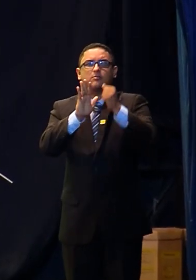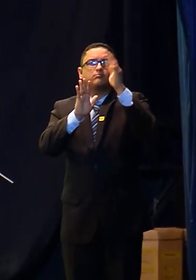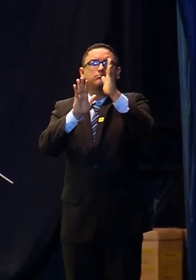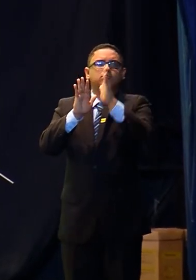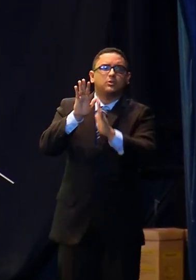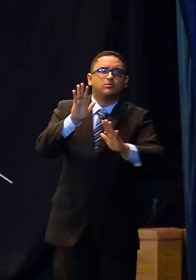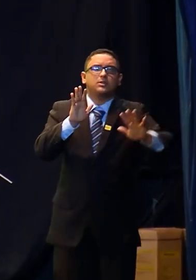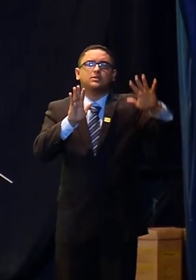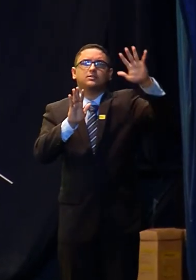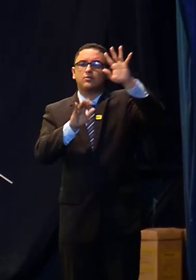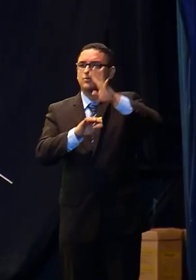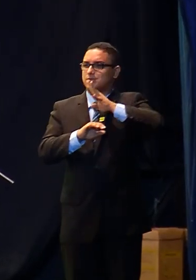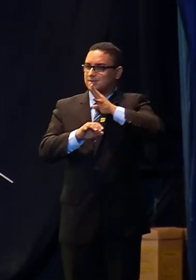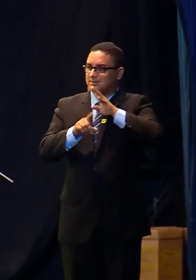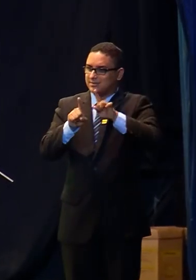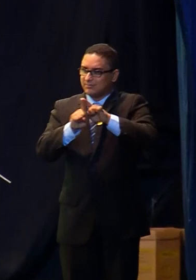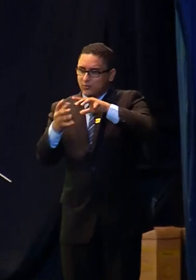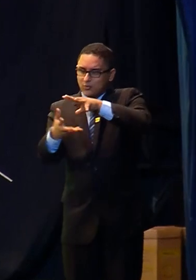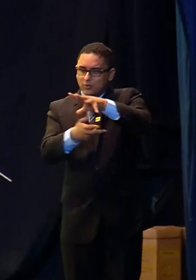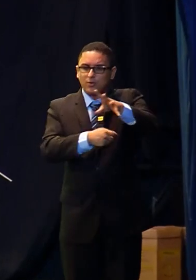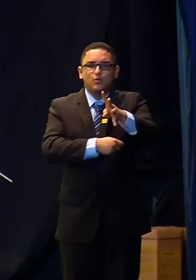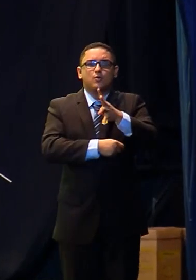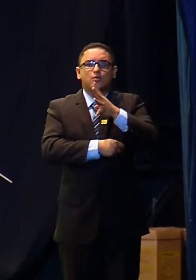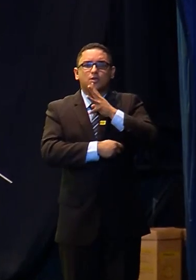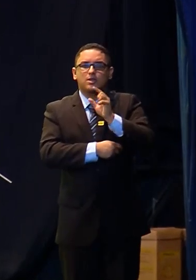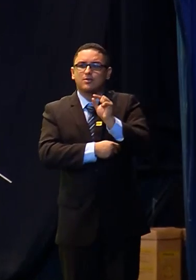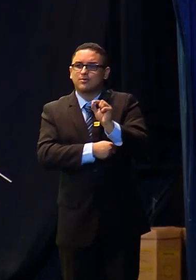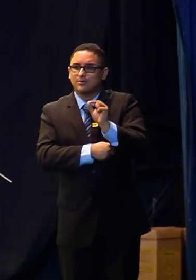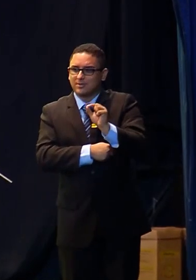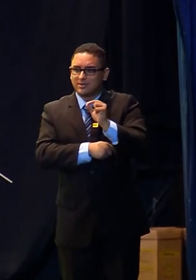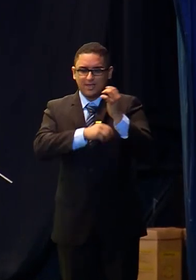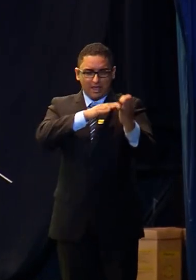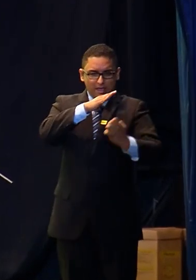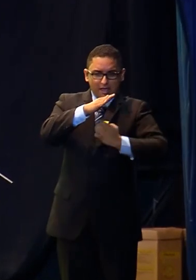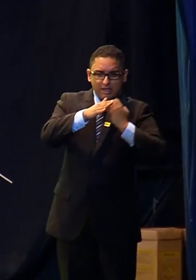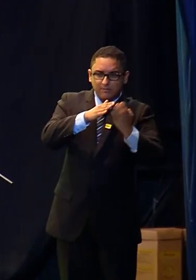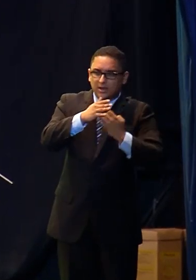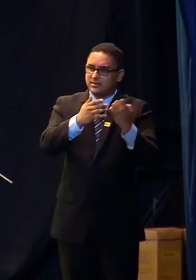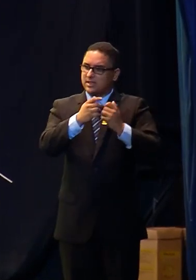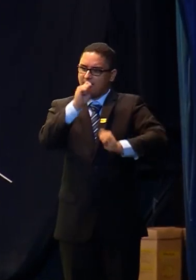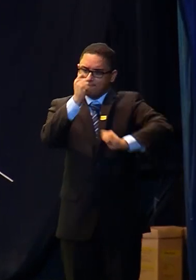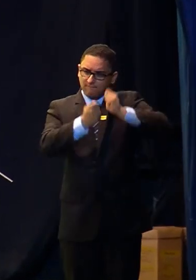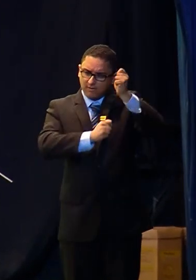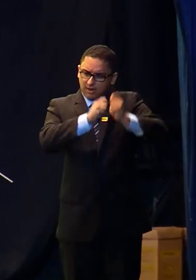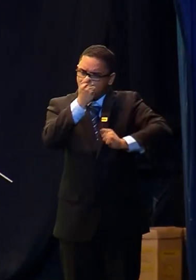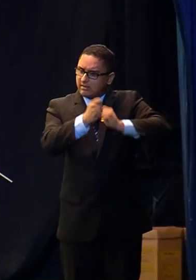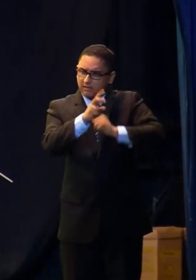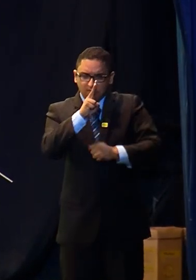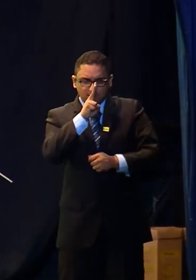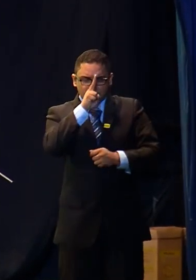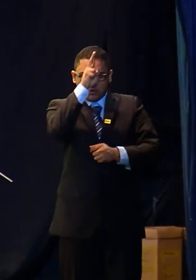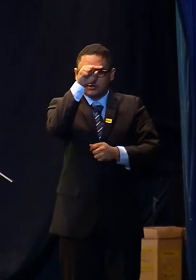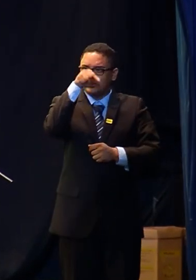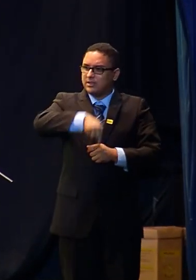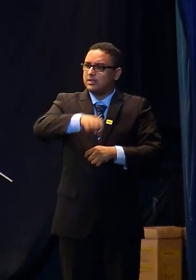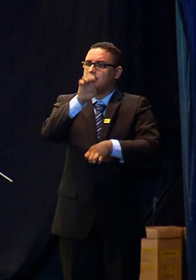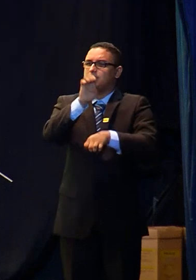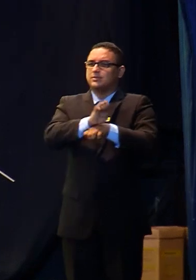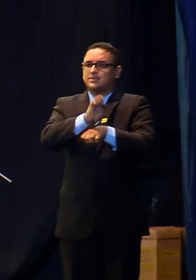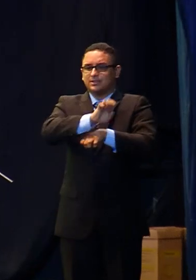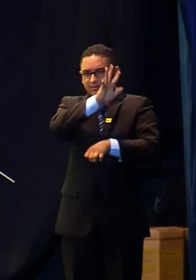e mostrar para o mundo que uma empresa, que uma indústria forte no estado do